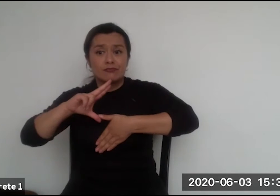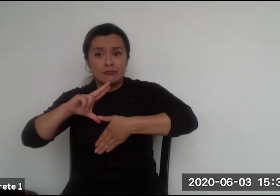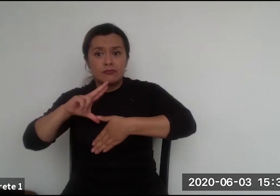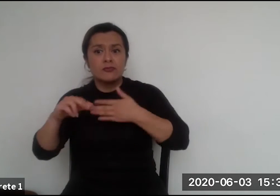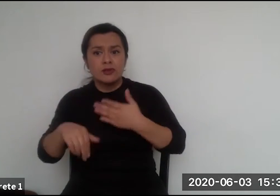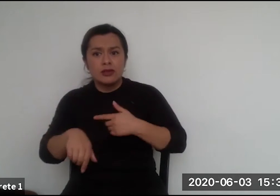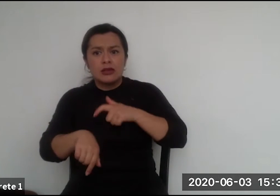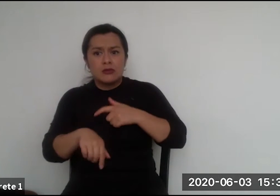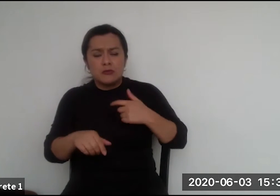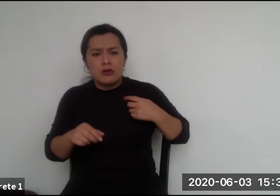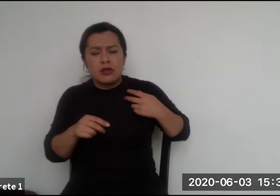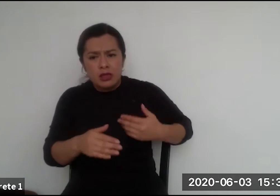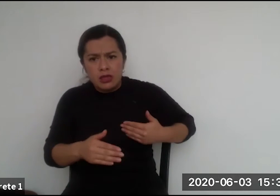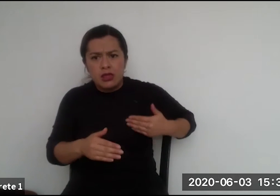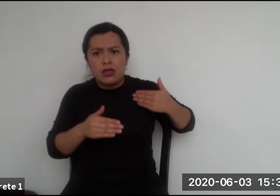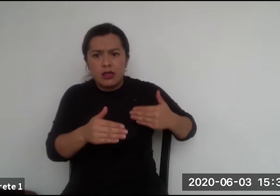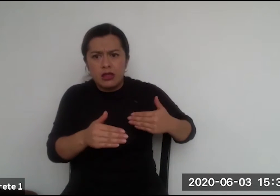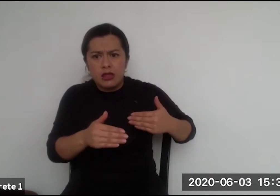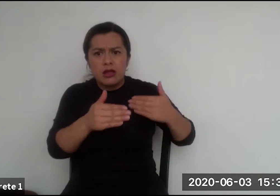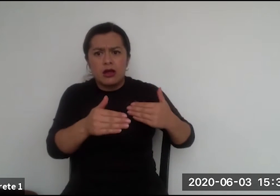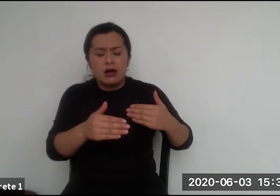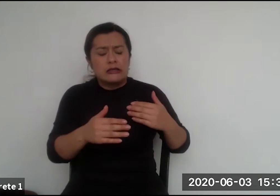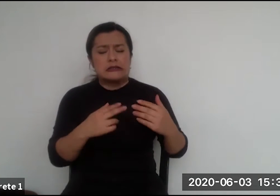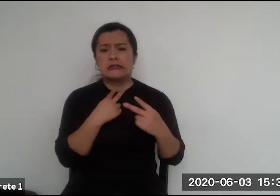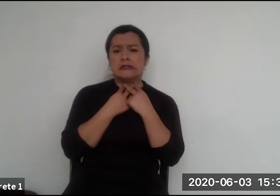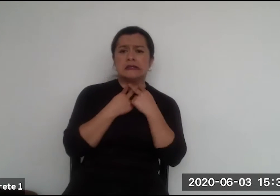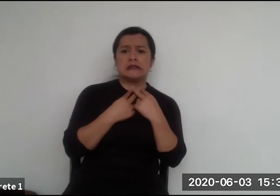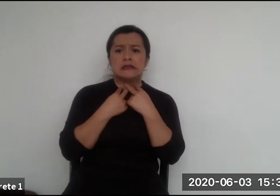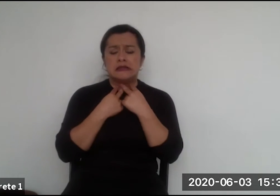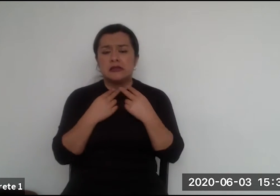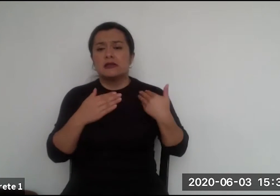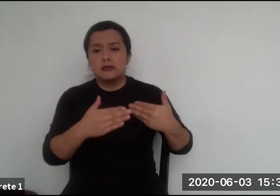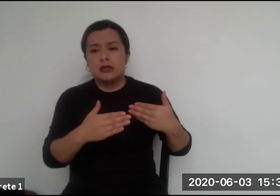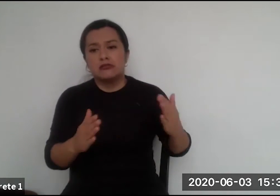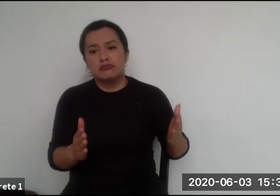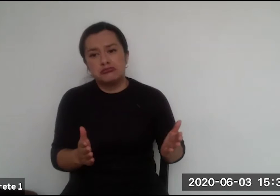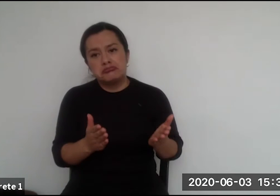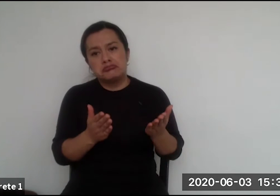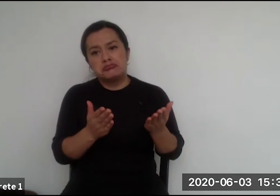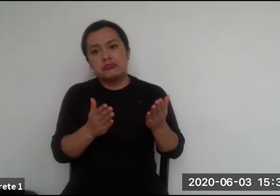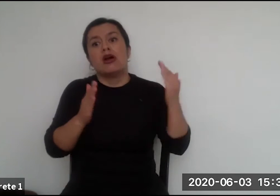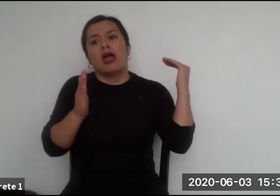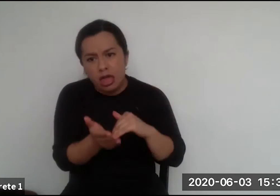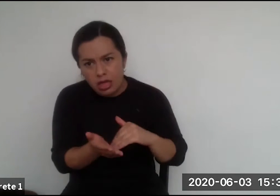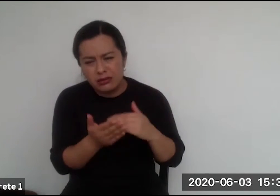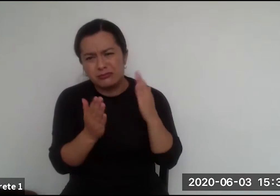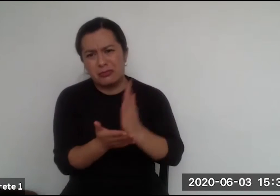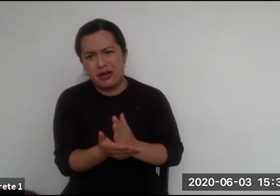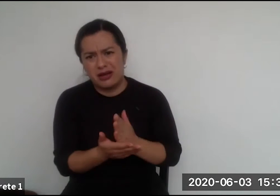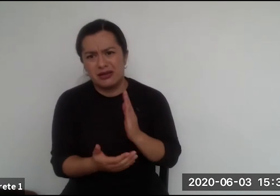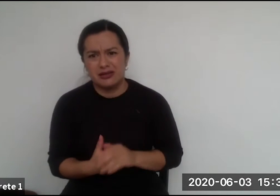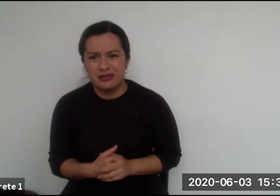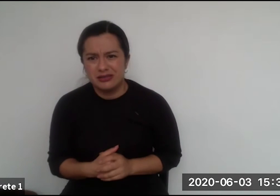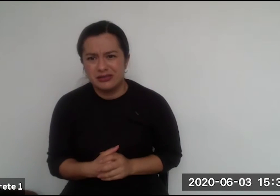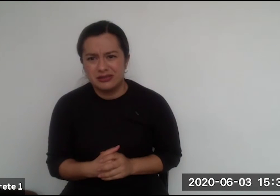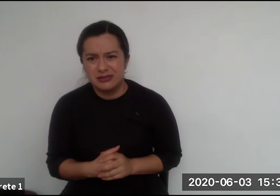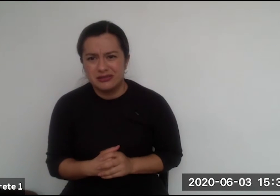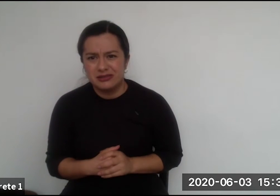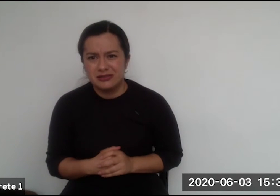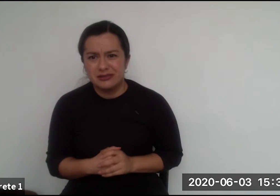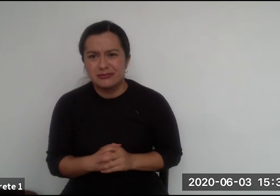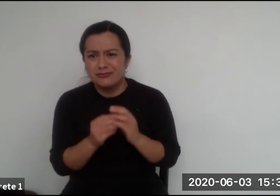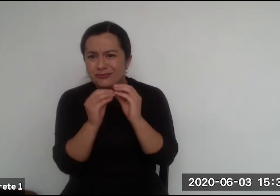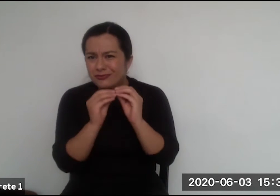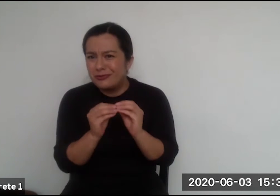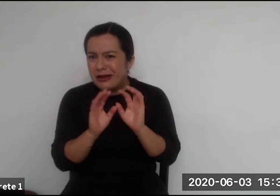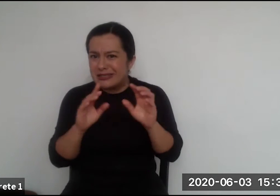para exemplificar que a gente já não estava, digamos assim, em períodos normais, e não é por